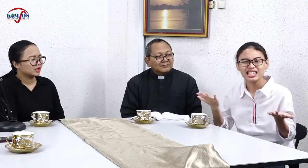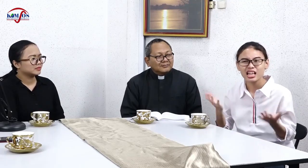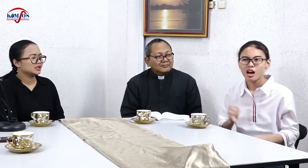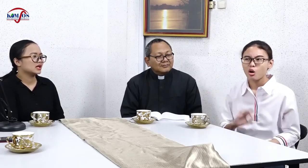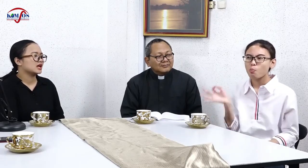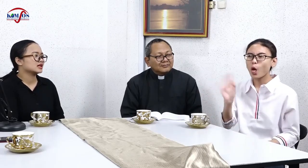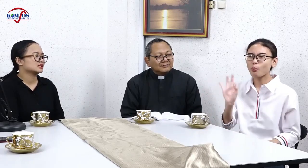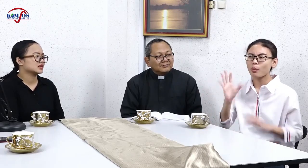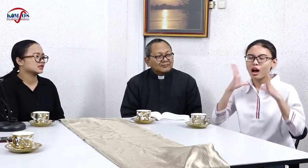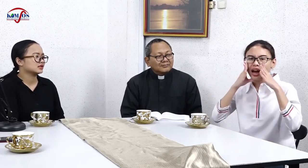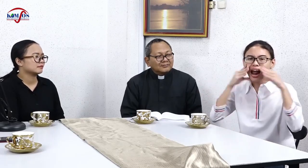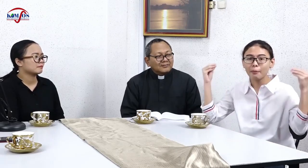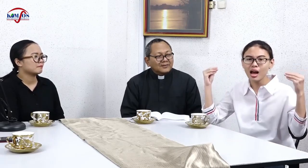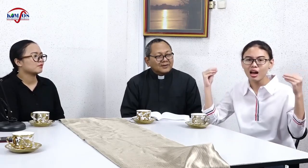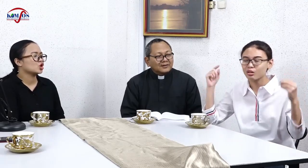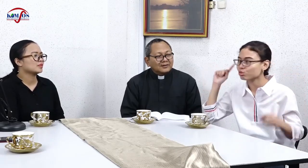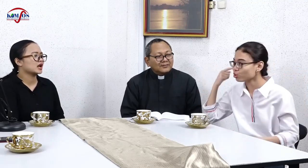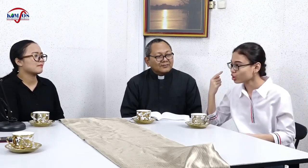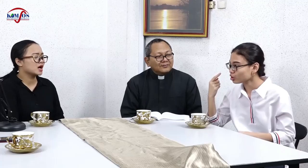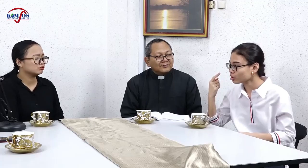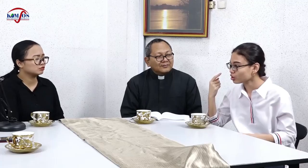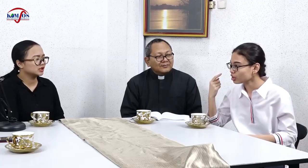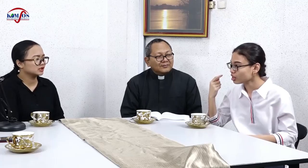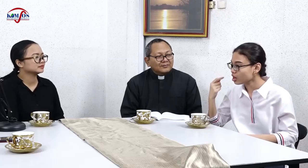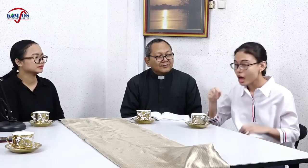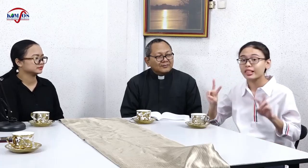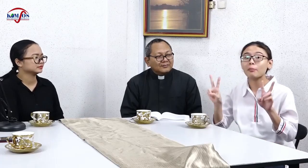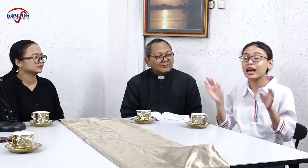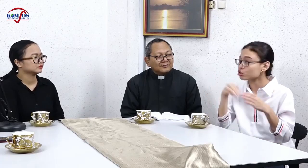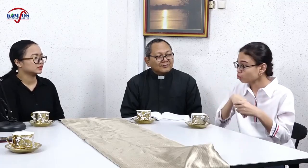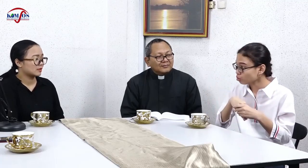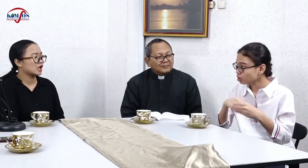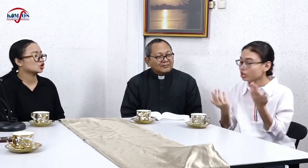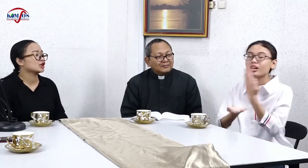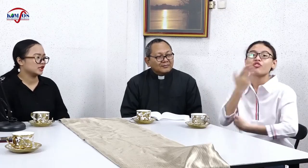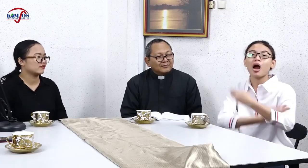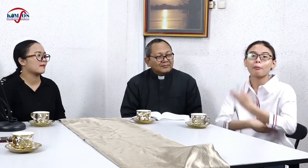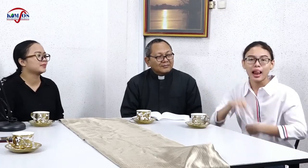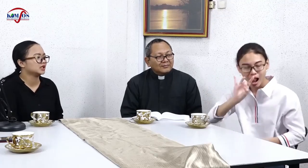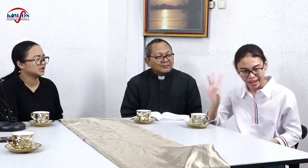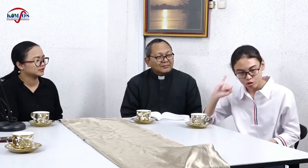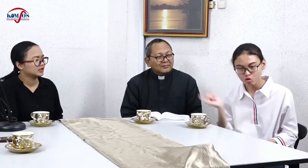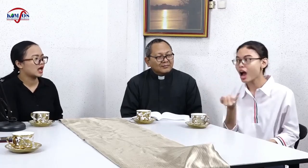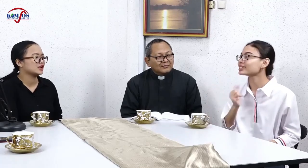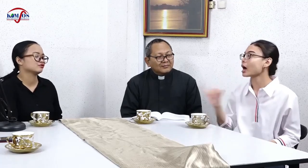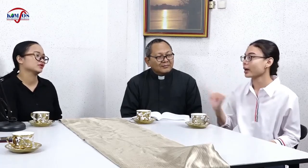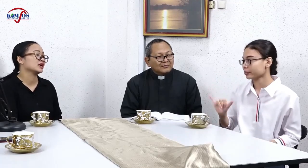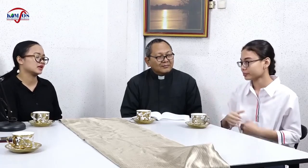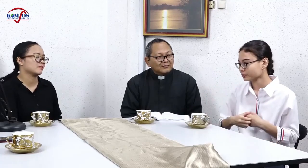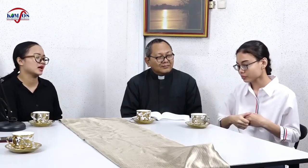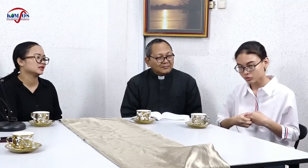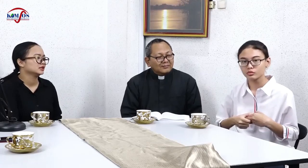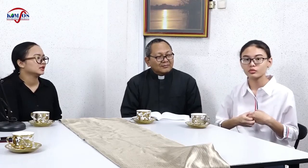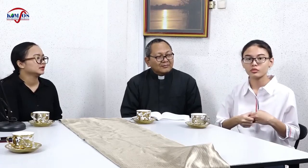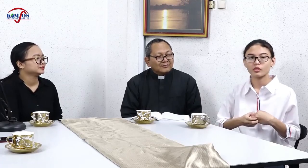tapi tidak ada akses belum ramah tuli termasuk di fabel lain